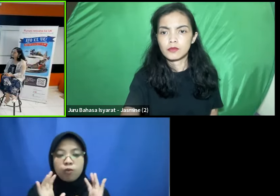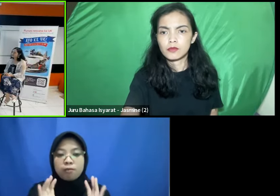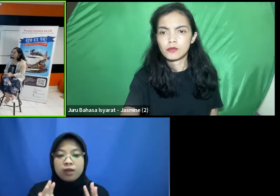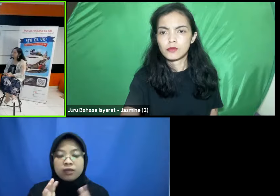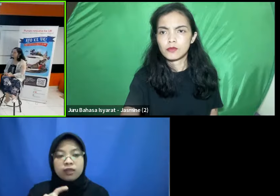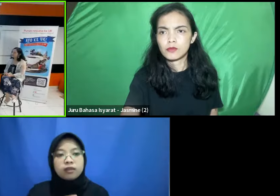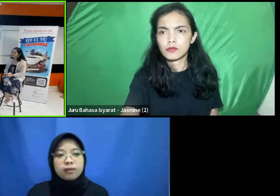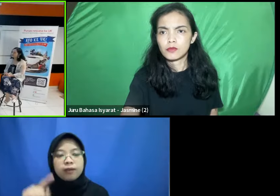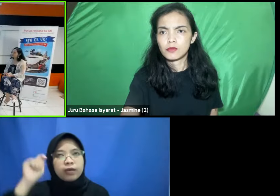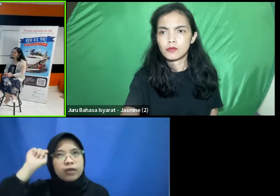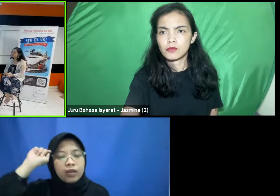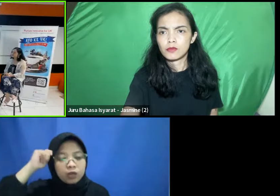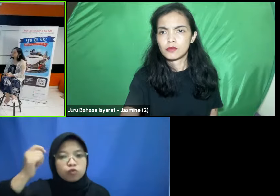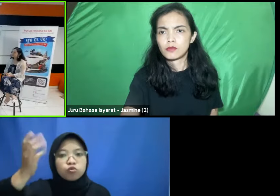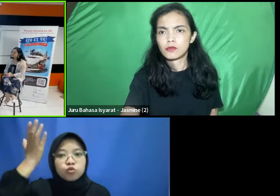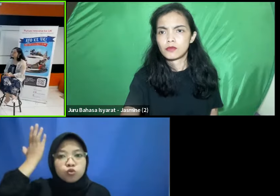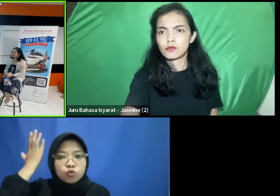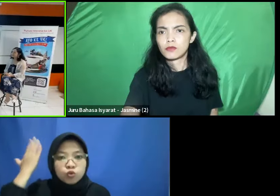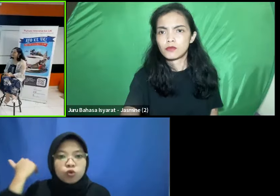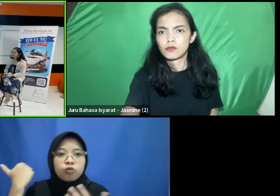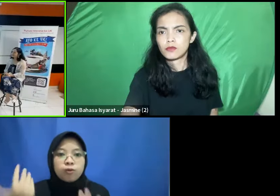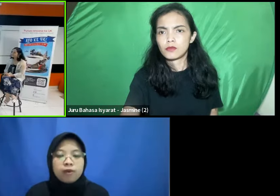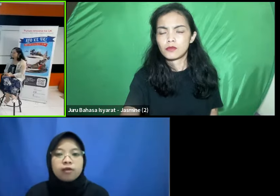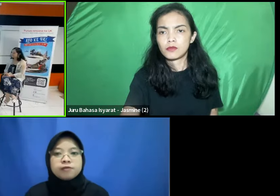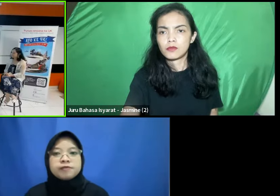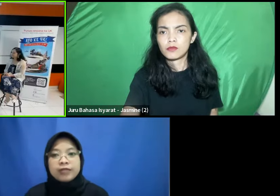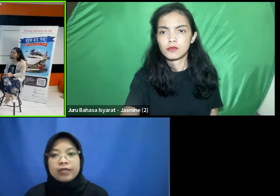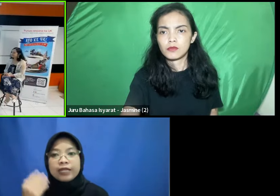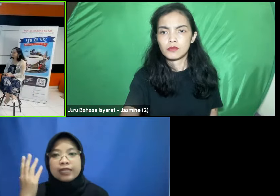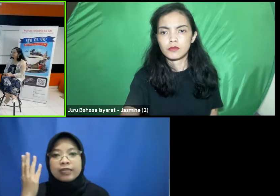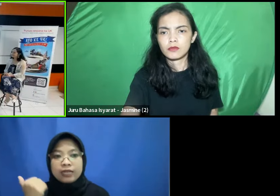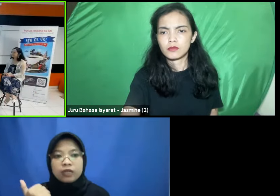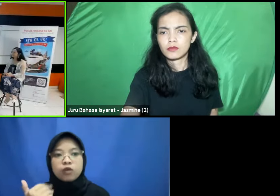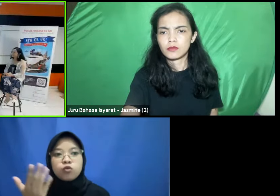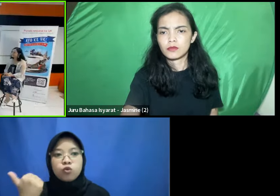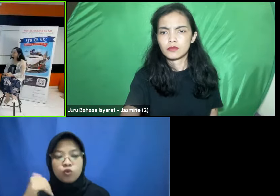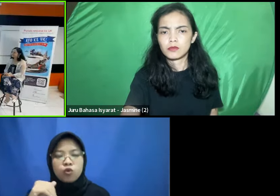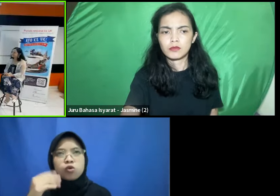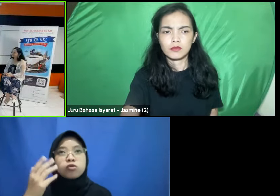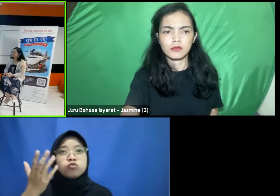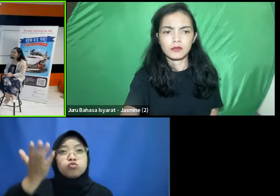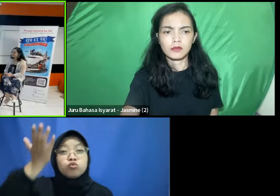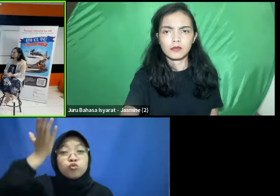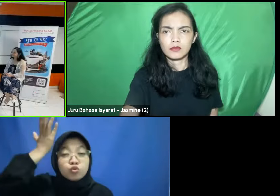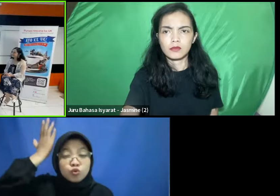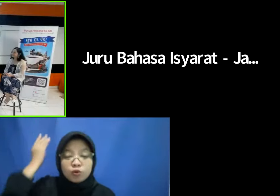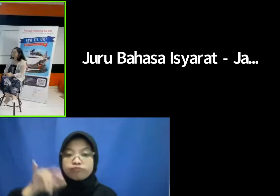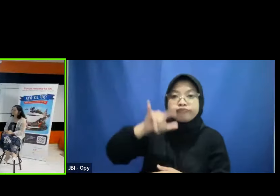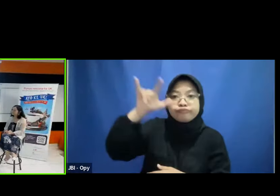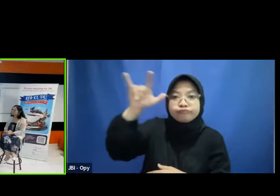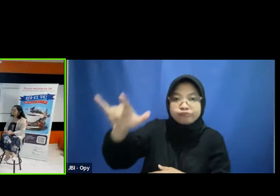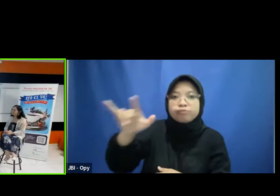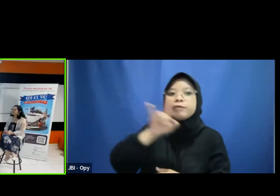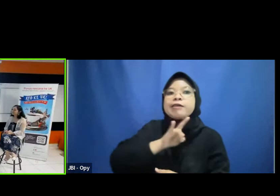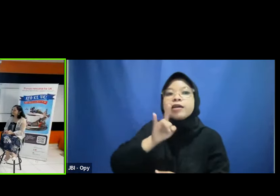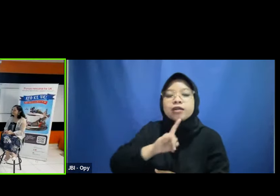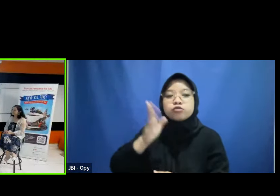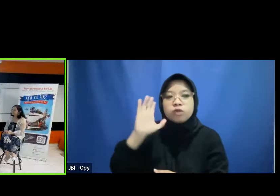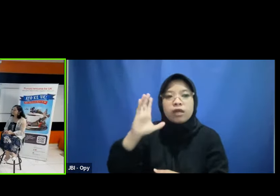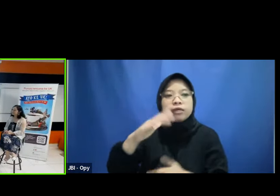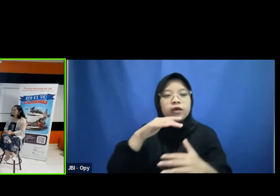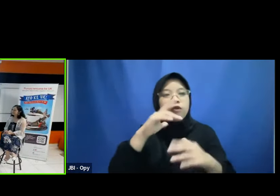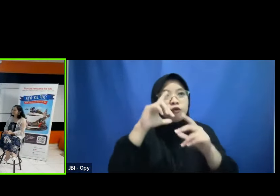satu yang paling memorable buat aku adalah yang itu tadi pernah ke UK zaman dulu dia pernah foto dan dia masih simpan